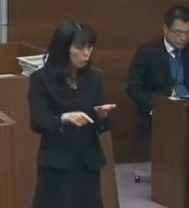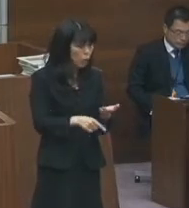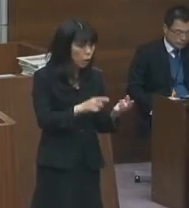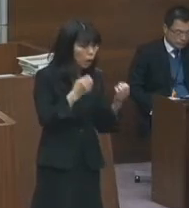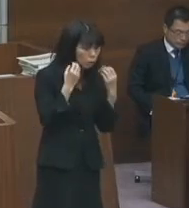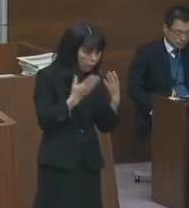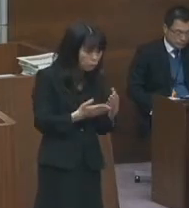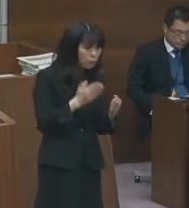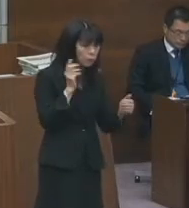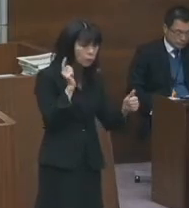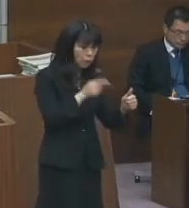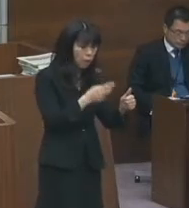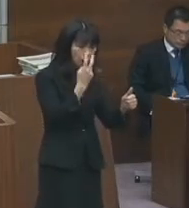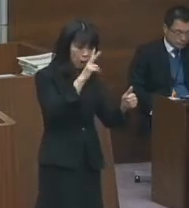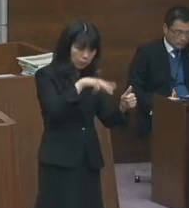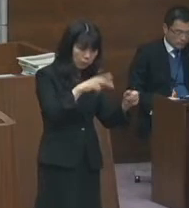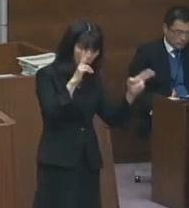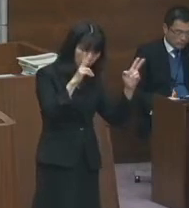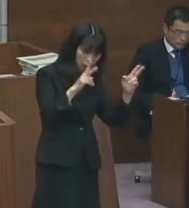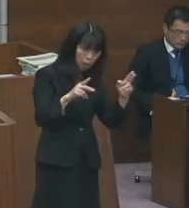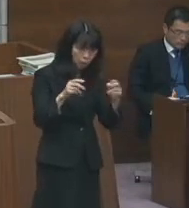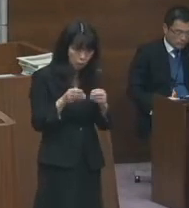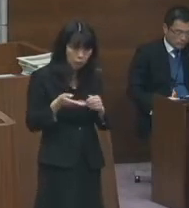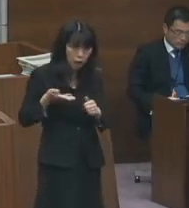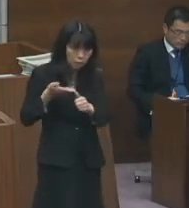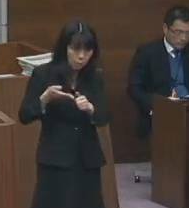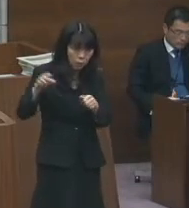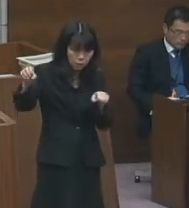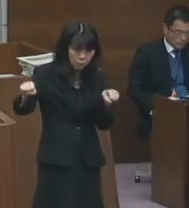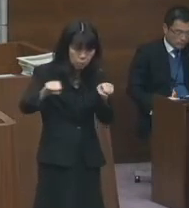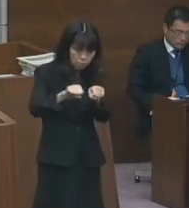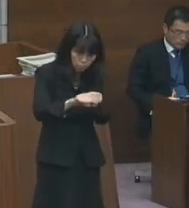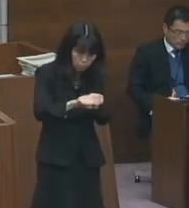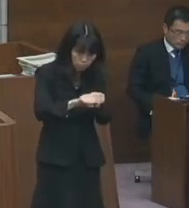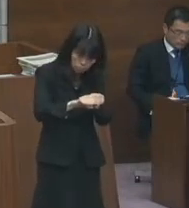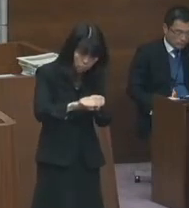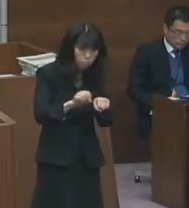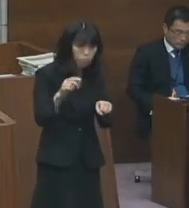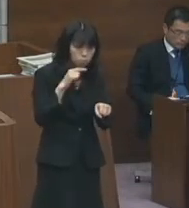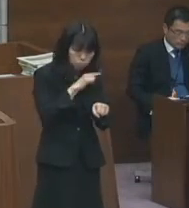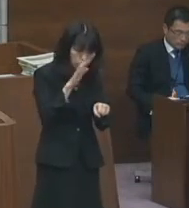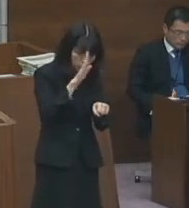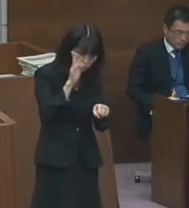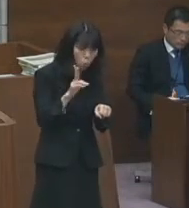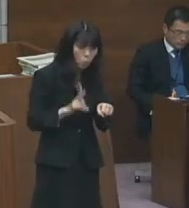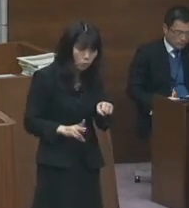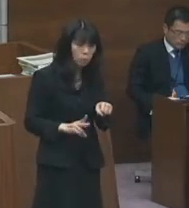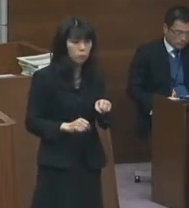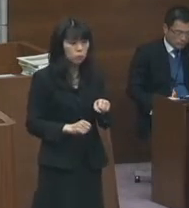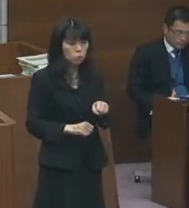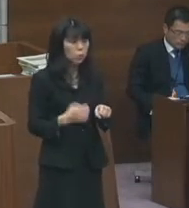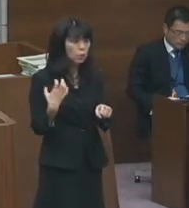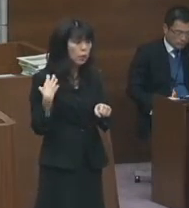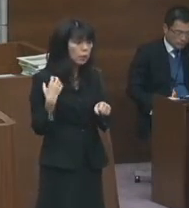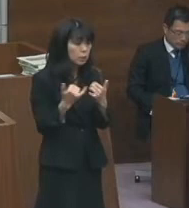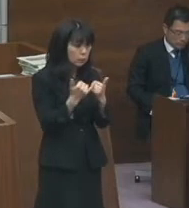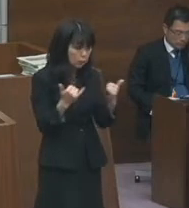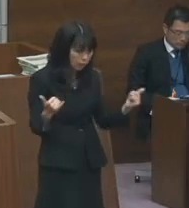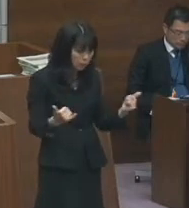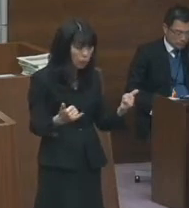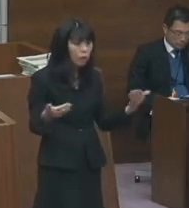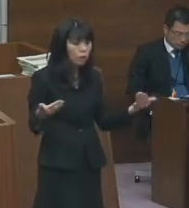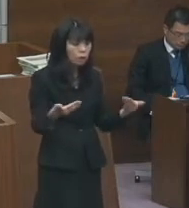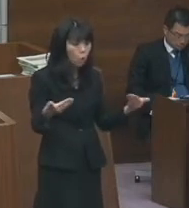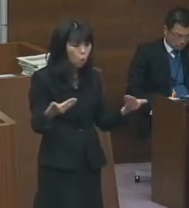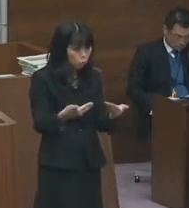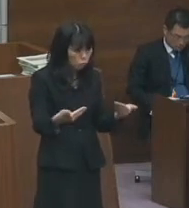式場と火葬場、これら性質が大きく異なる両施設を統括する責任者に、業務管理の豊富